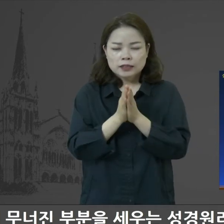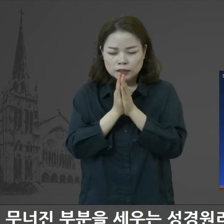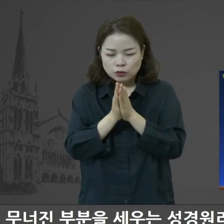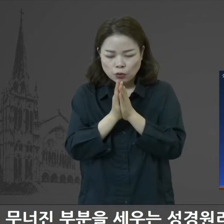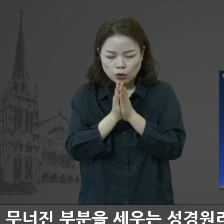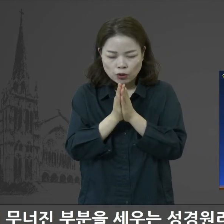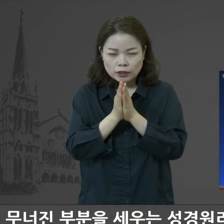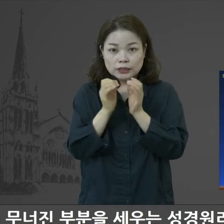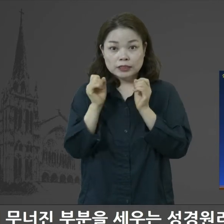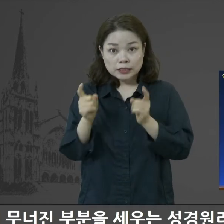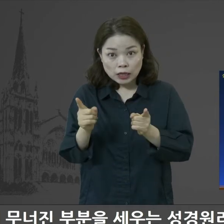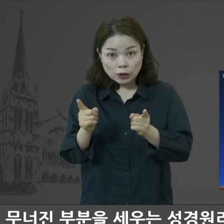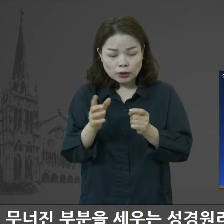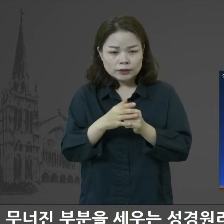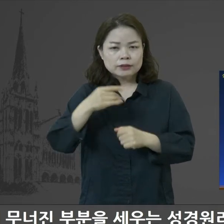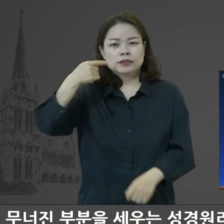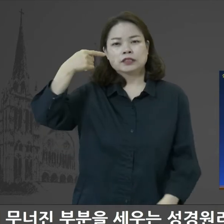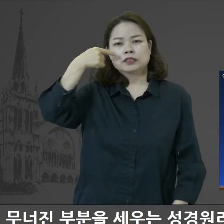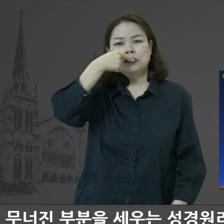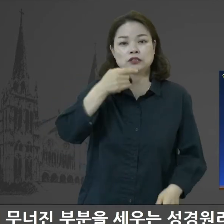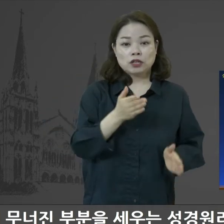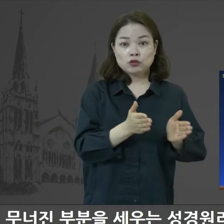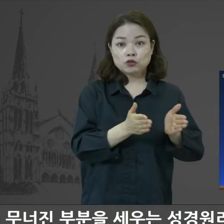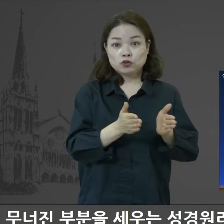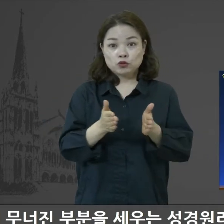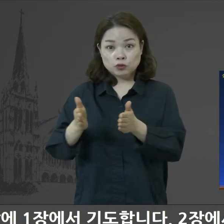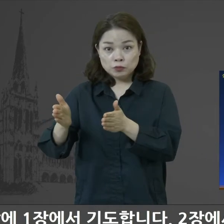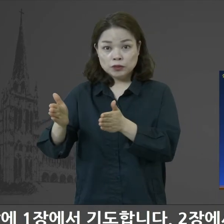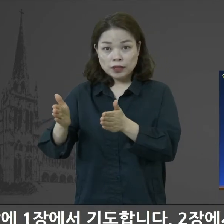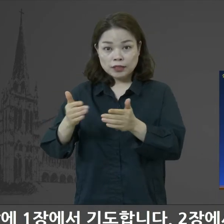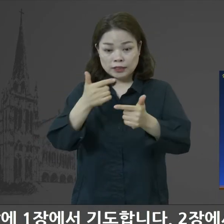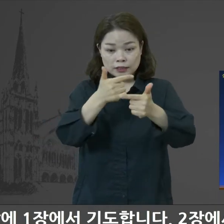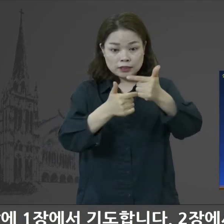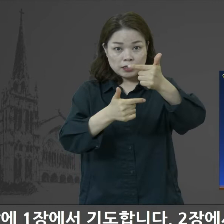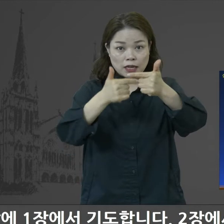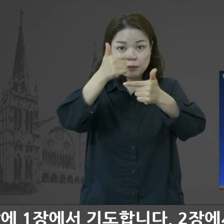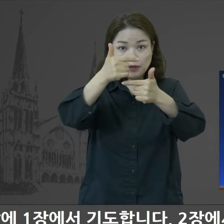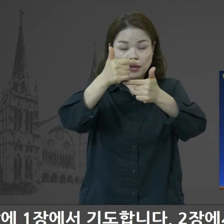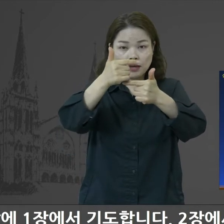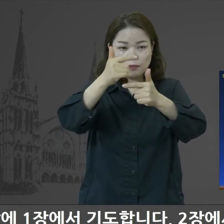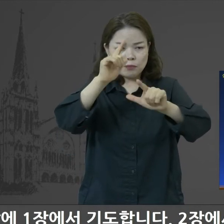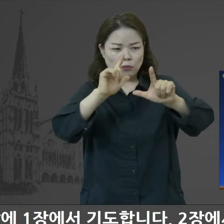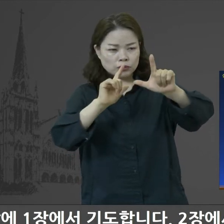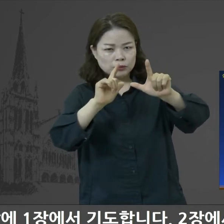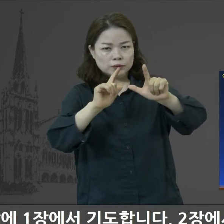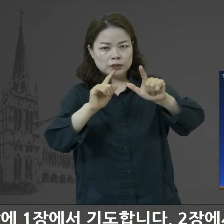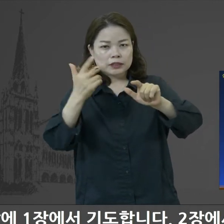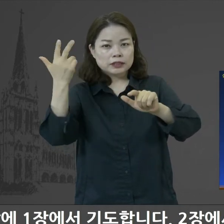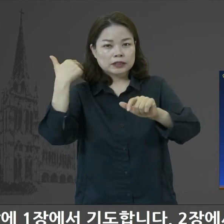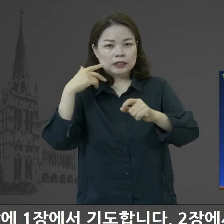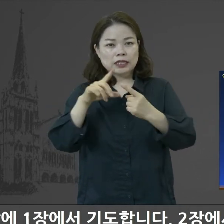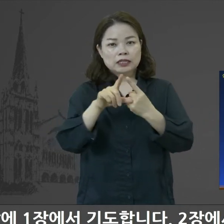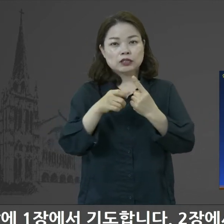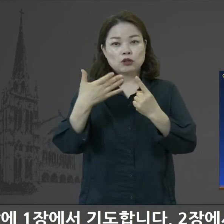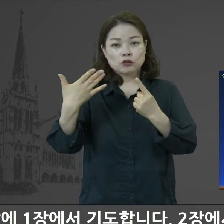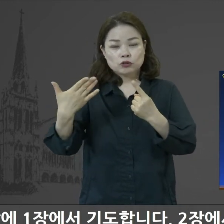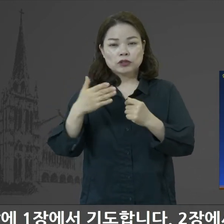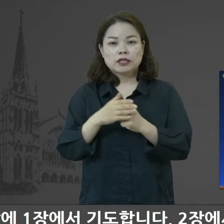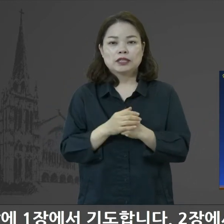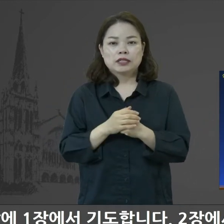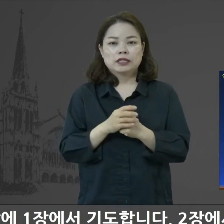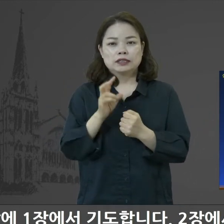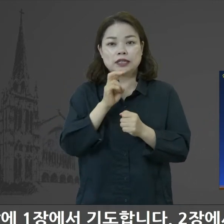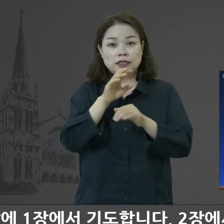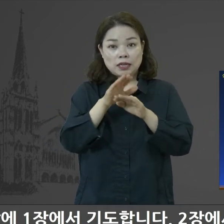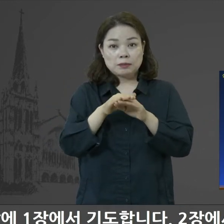기회 사이에서 철저한 준비를 하고 있는 느헤미야의 모습, 지난 1월 9일 찬양 예배 시간에